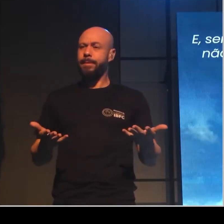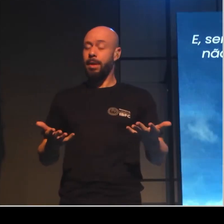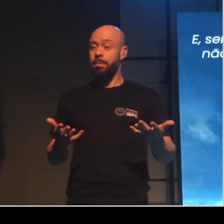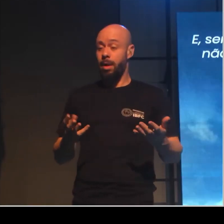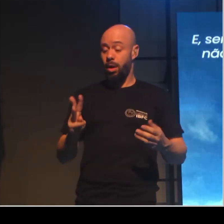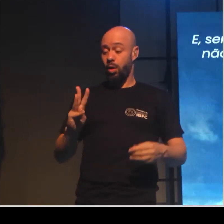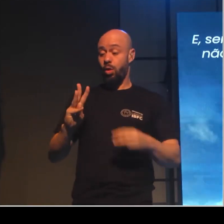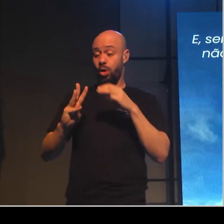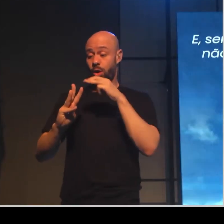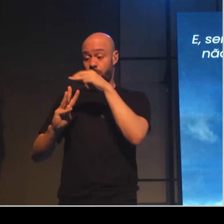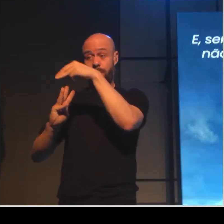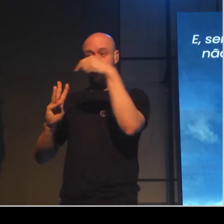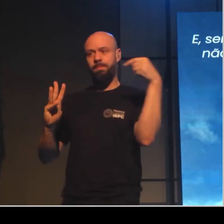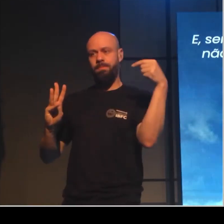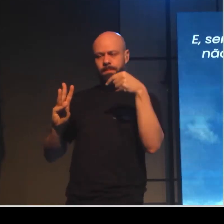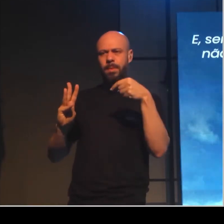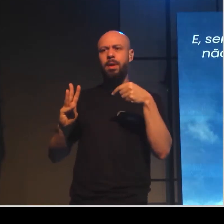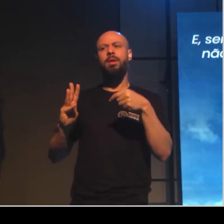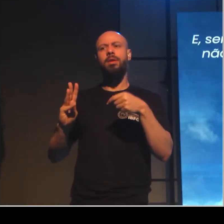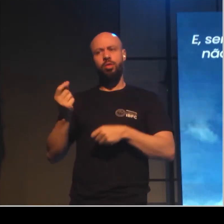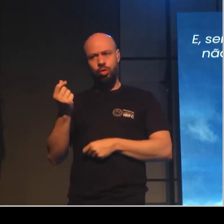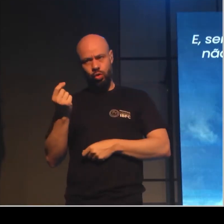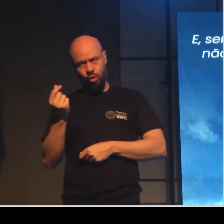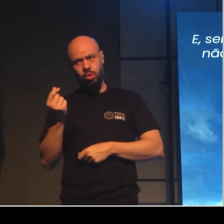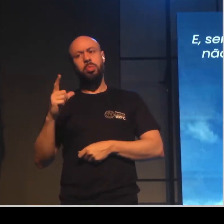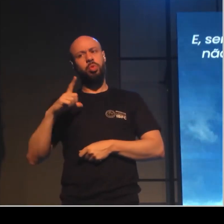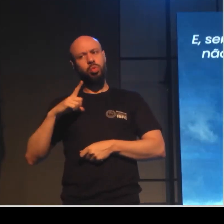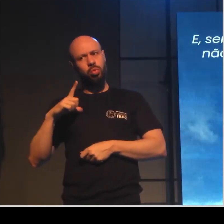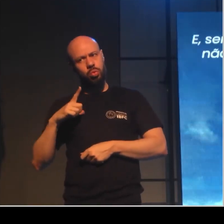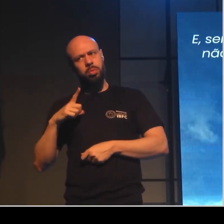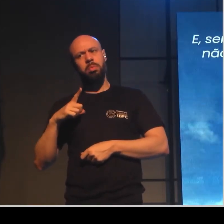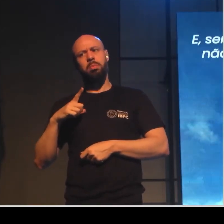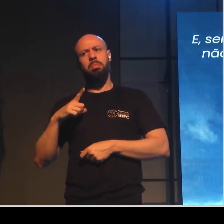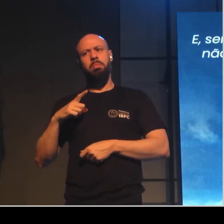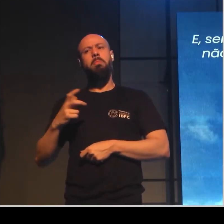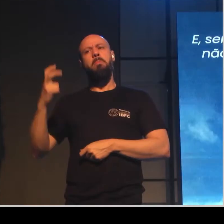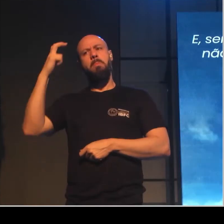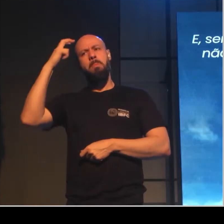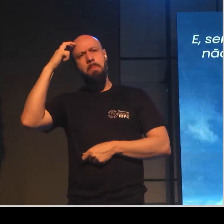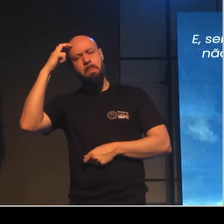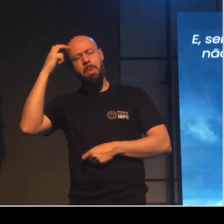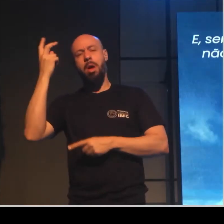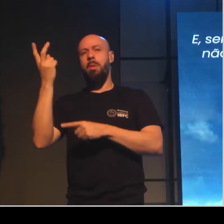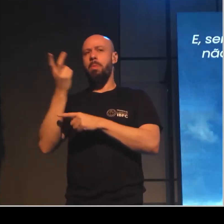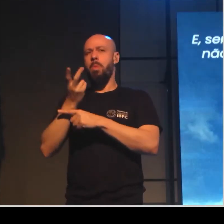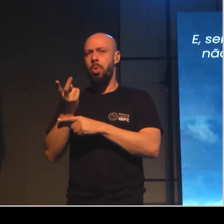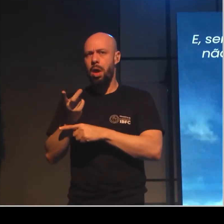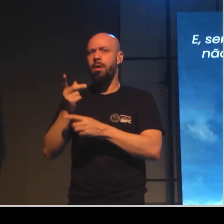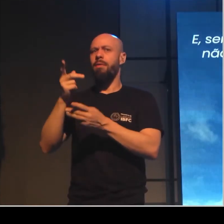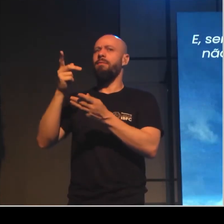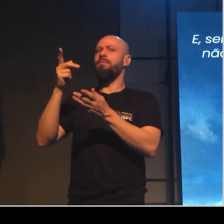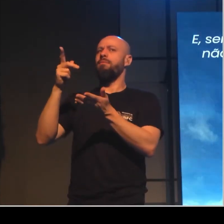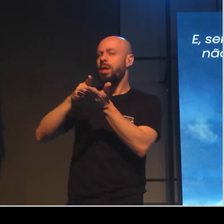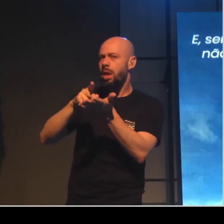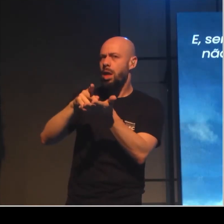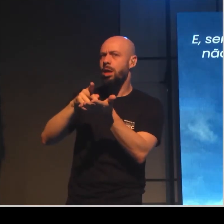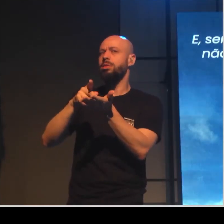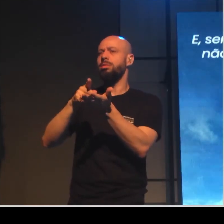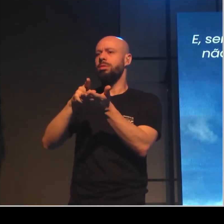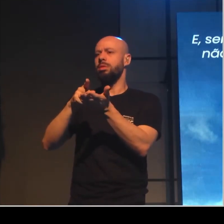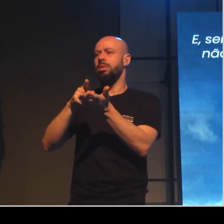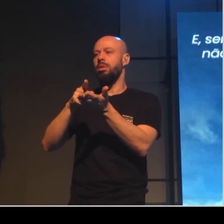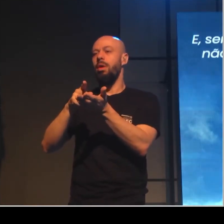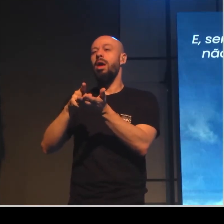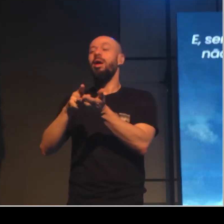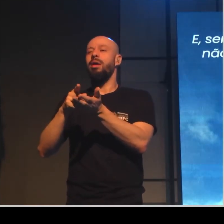Eles eram homens de posses, de recursos, que procuravam a verdade. E eles foram lá e